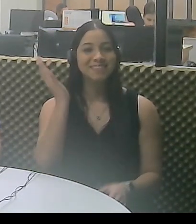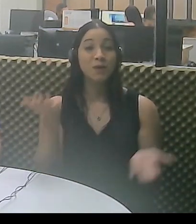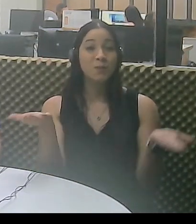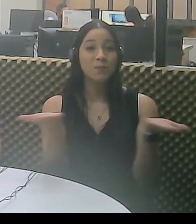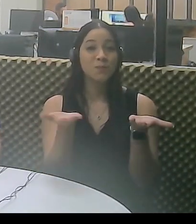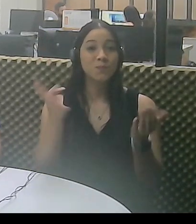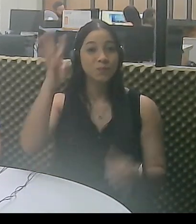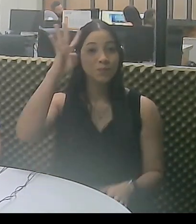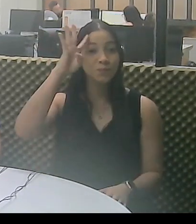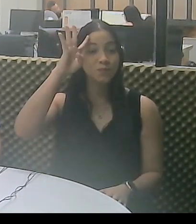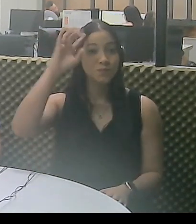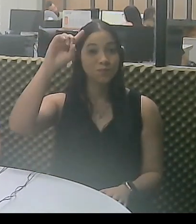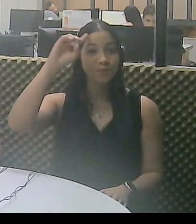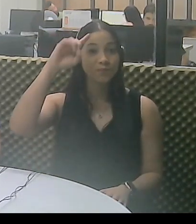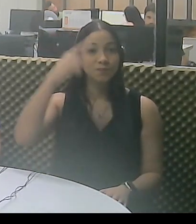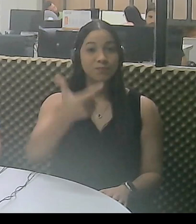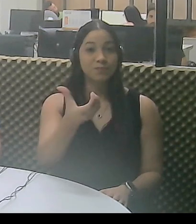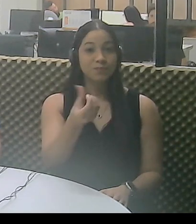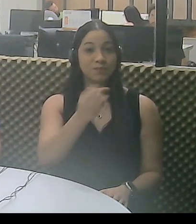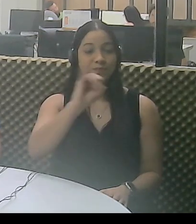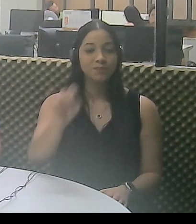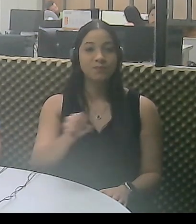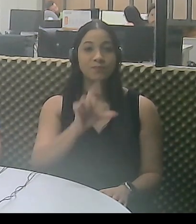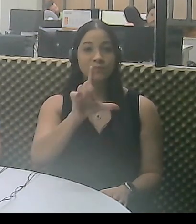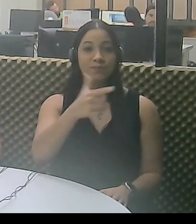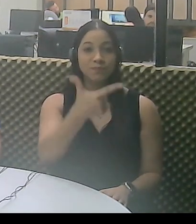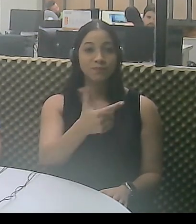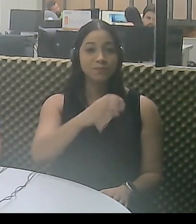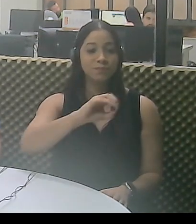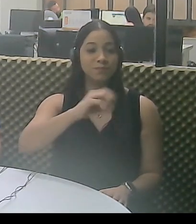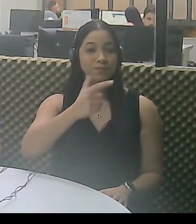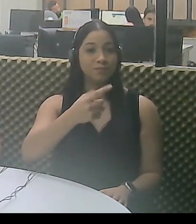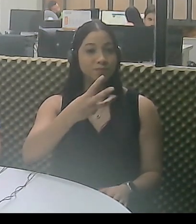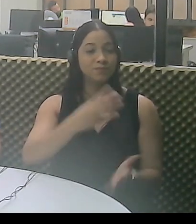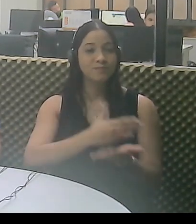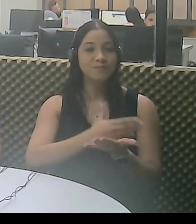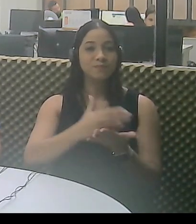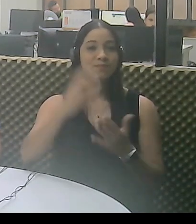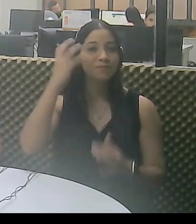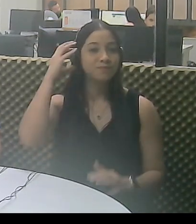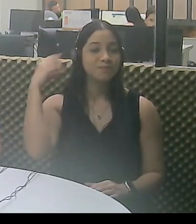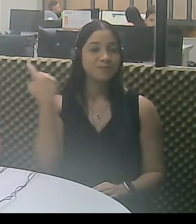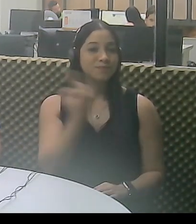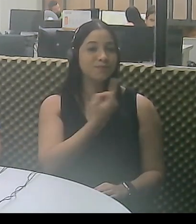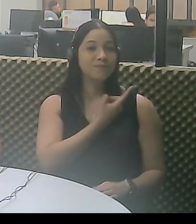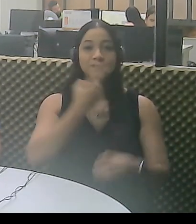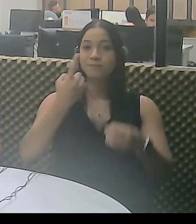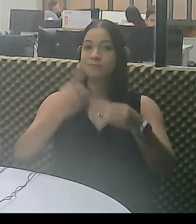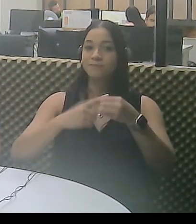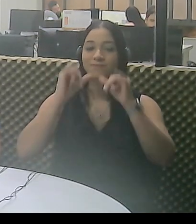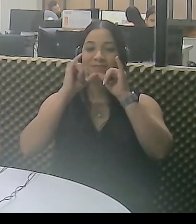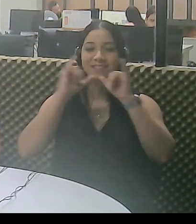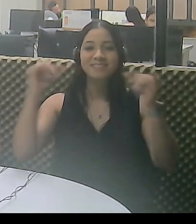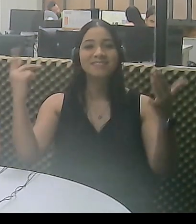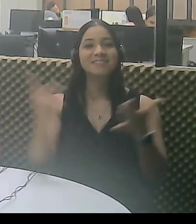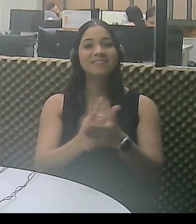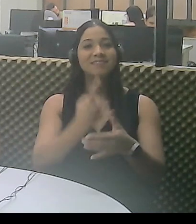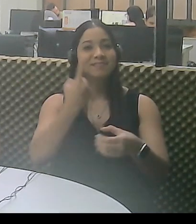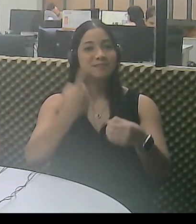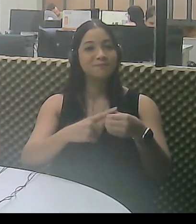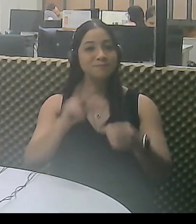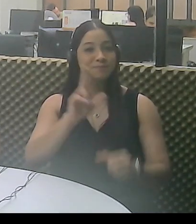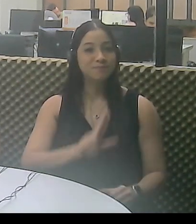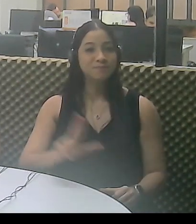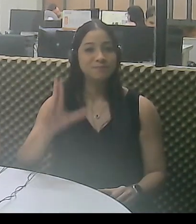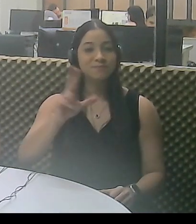Hoje é quarta-feira, dia 26 de julho de 2023. Está no ar a Rádio Nossa Cidade com um boletim de notícias sobre o que de fato acontece